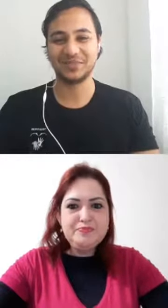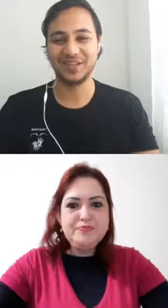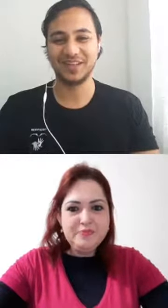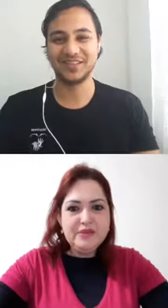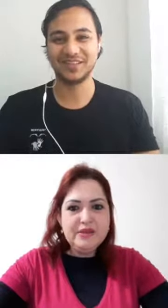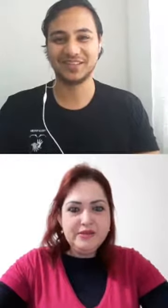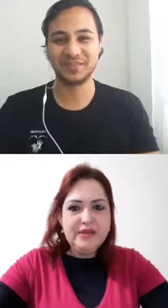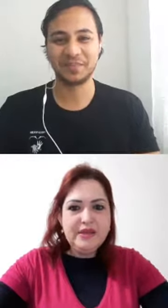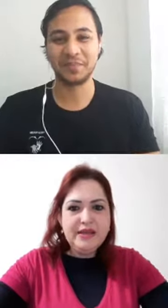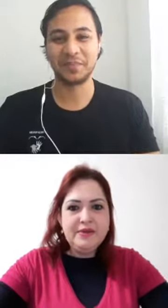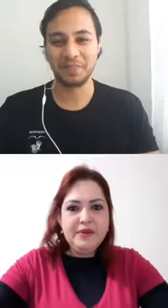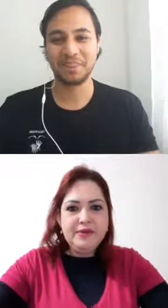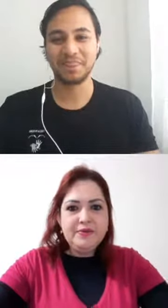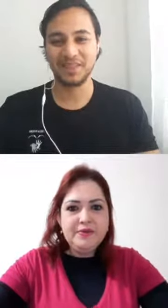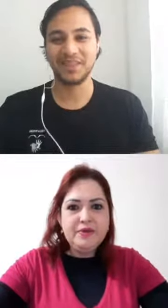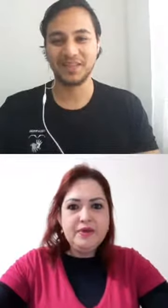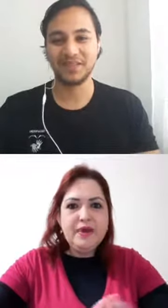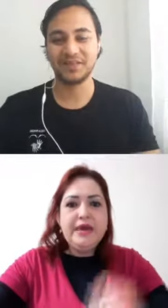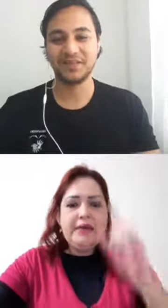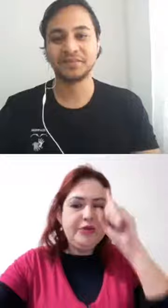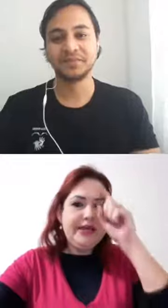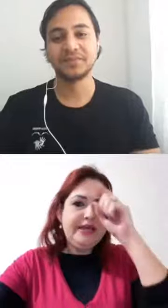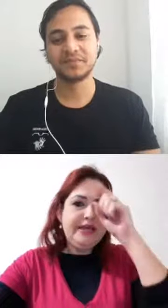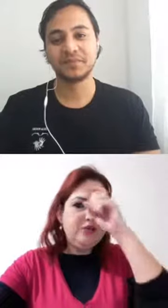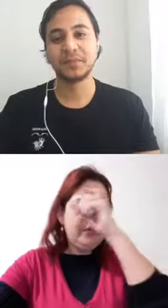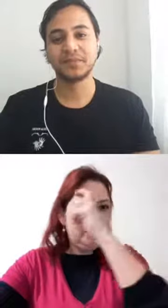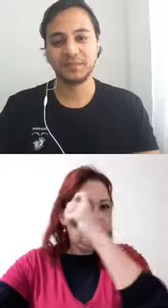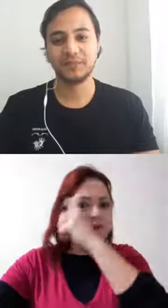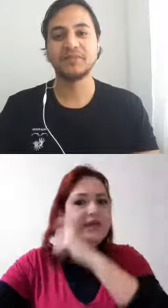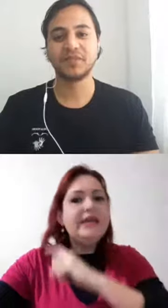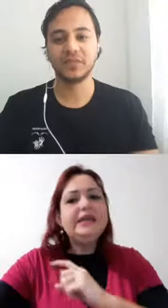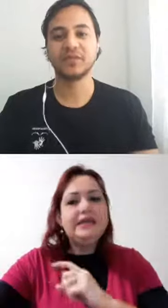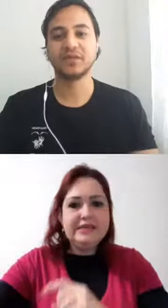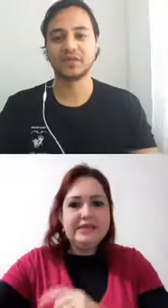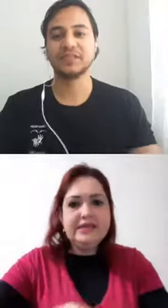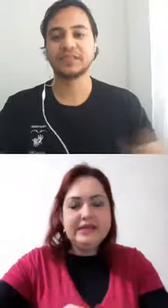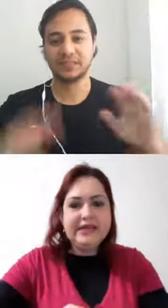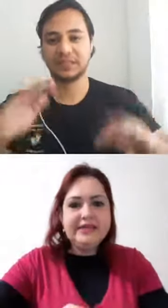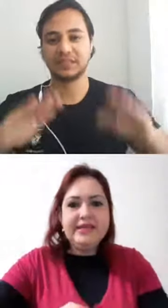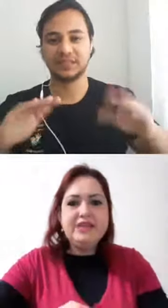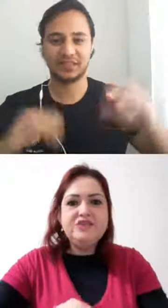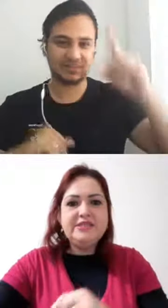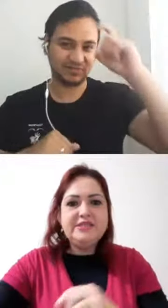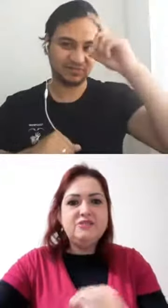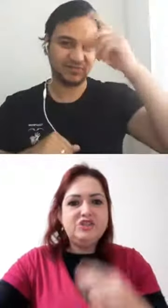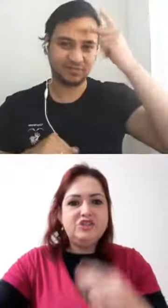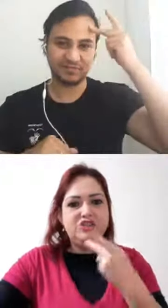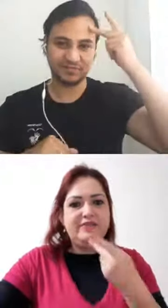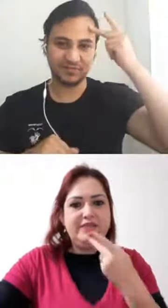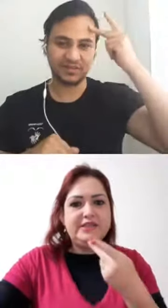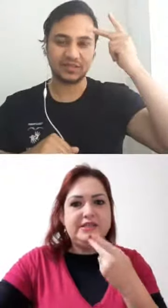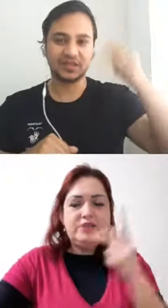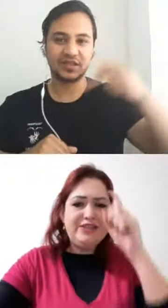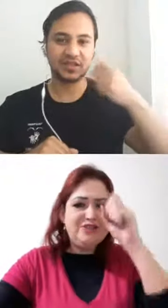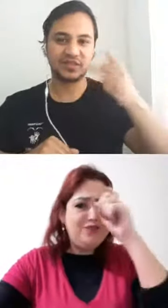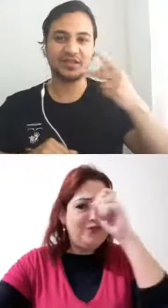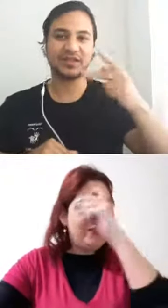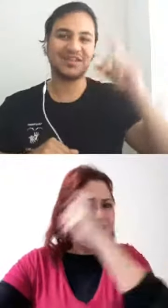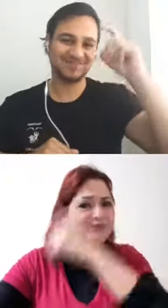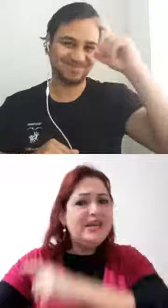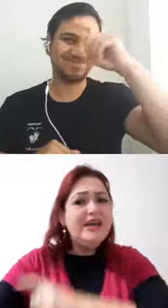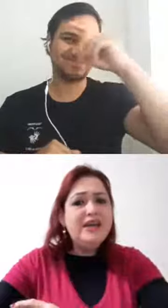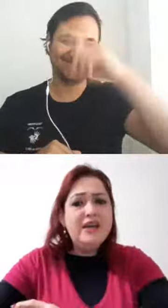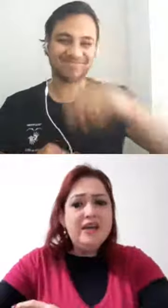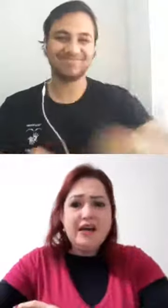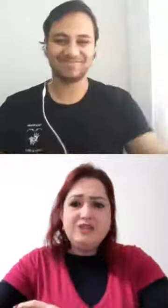de experiências. É, é porque, querendo ou não, quem entende assim o que a gente está falando, é